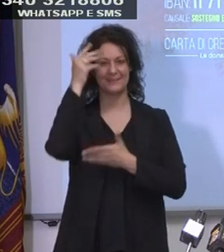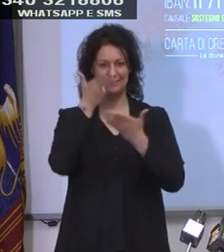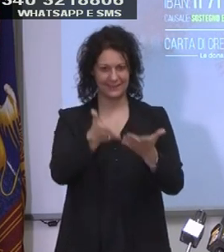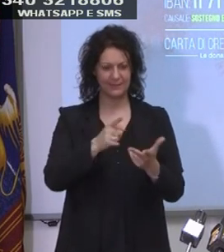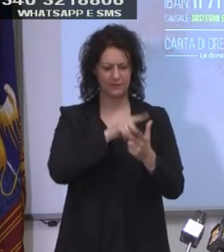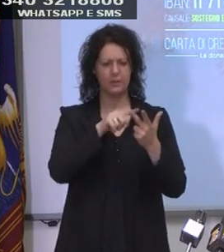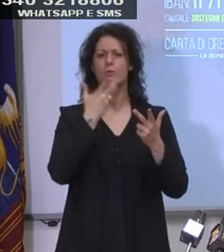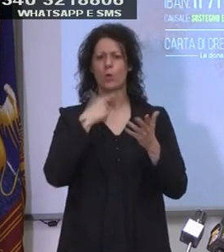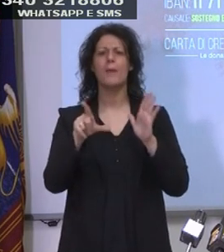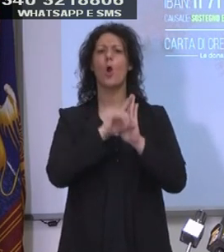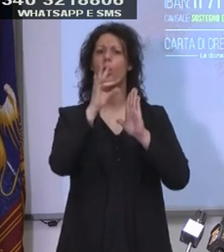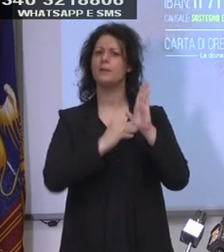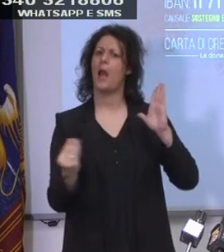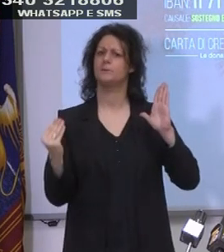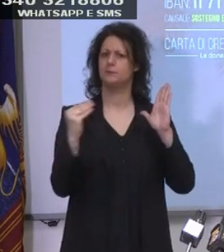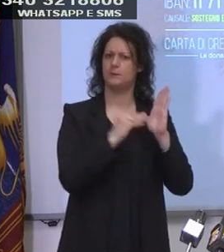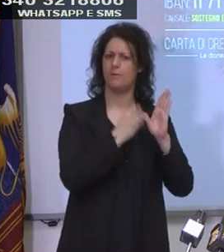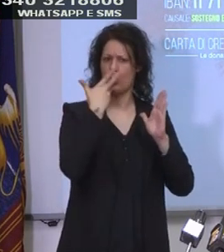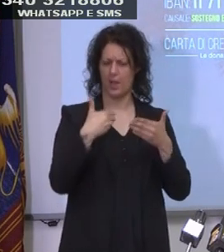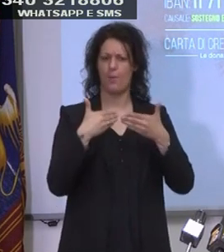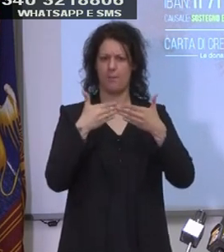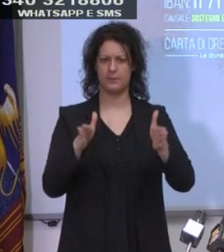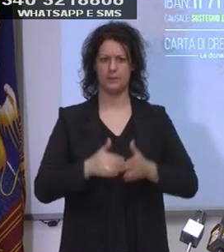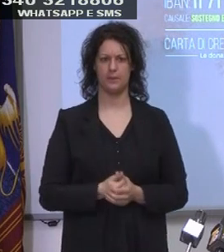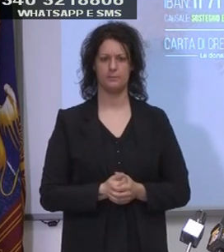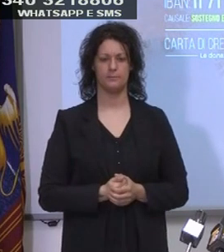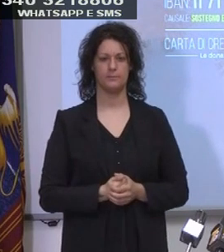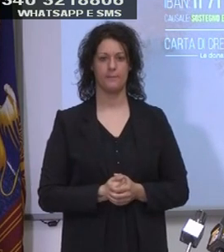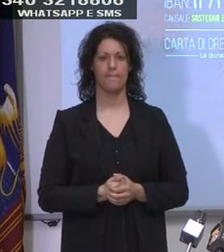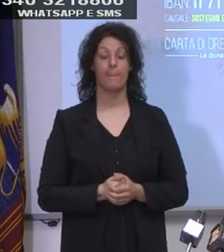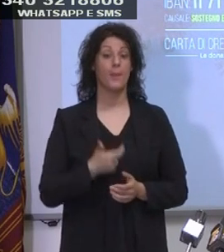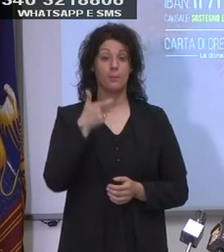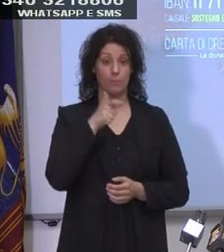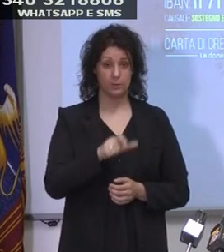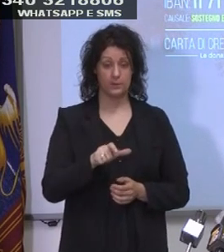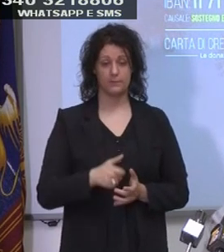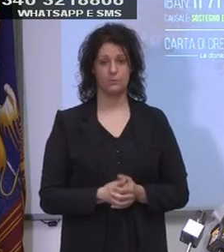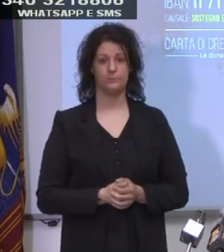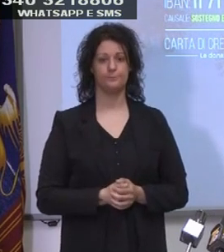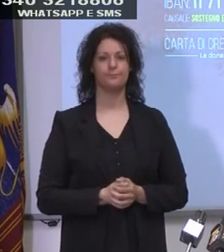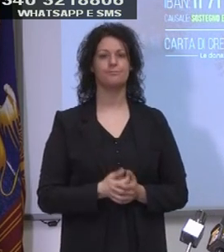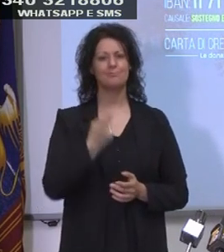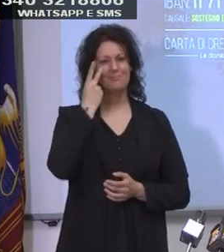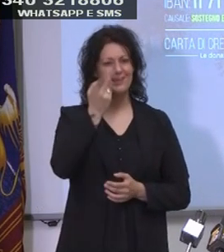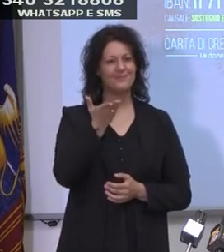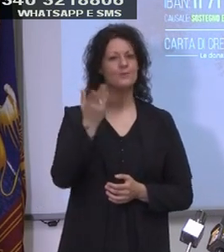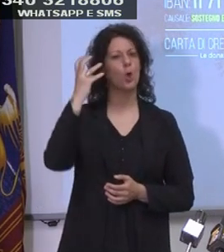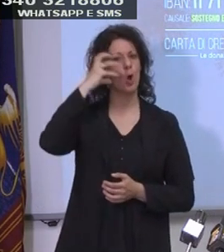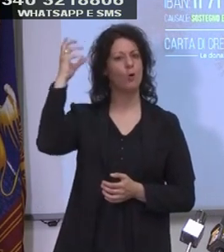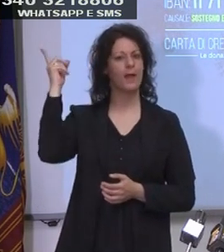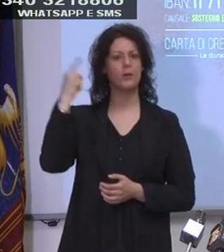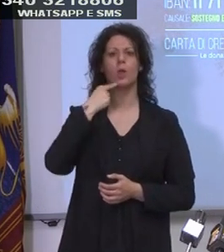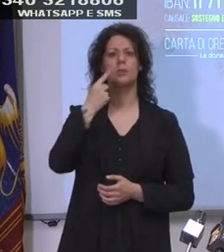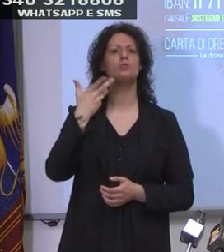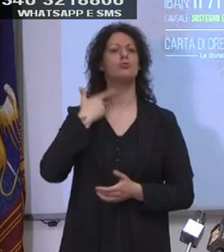Grest li mettiamo dentro. Siccome abbiamo visto, vi dico anche come sta la roba, avete visto che nei provvedimenti del governo c'è un